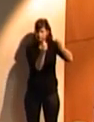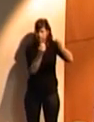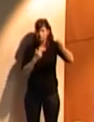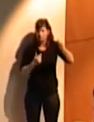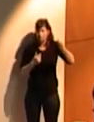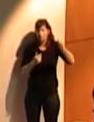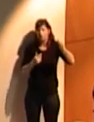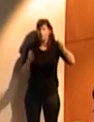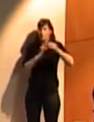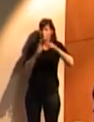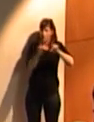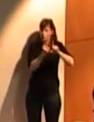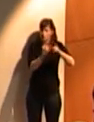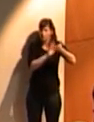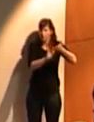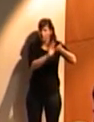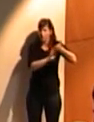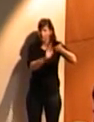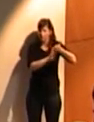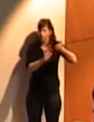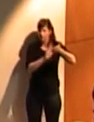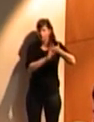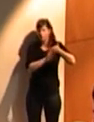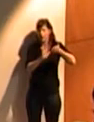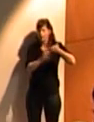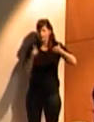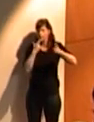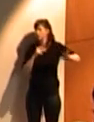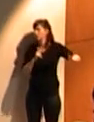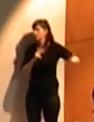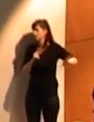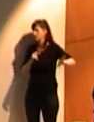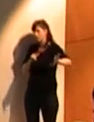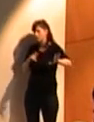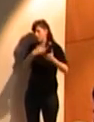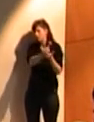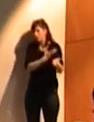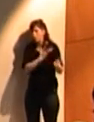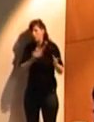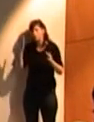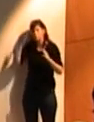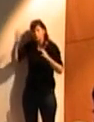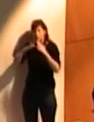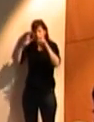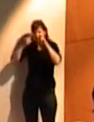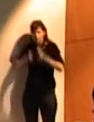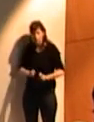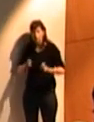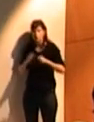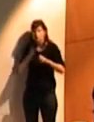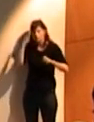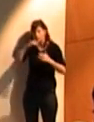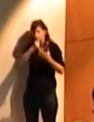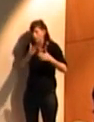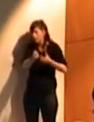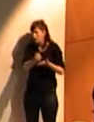aussi des signalétiques en braille le long des murs pour permettre aux personnes malvoyantes de